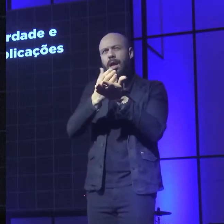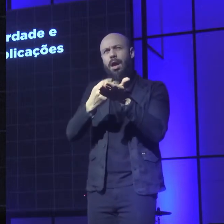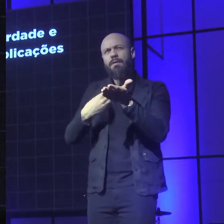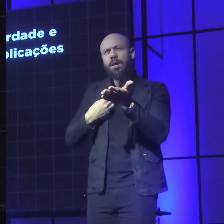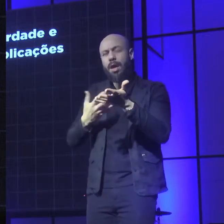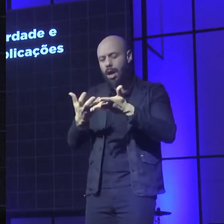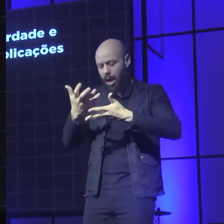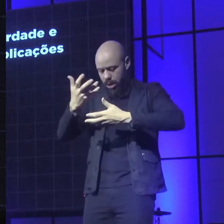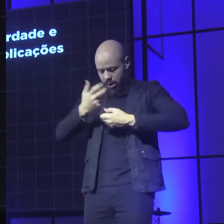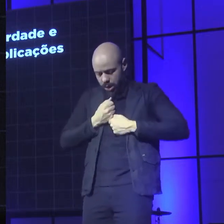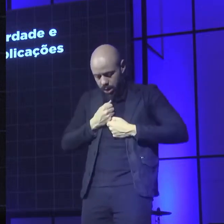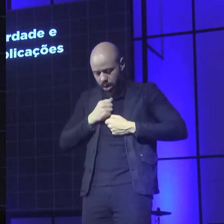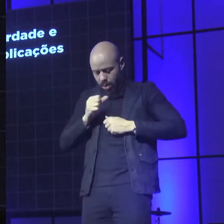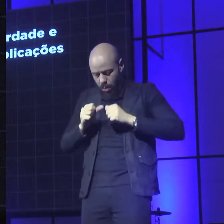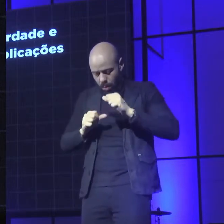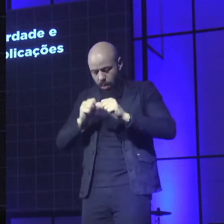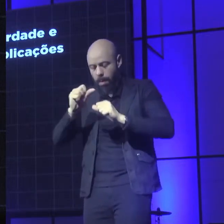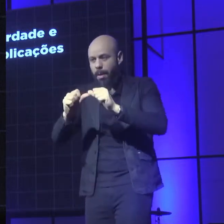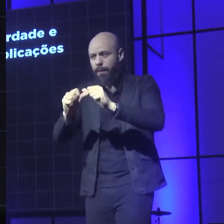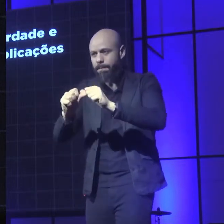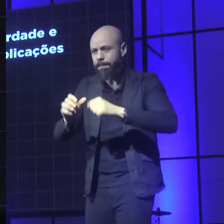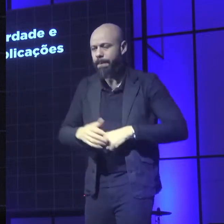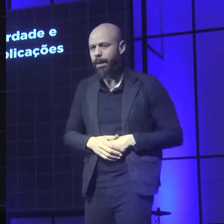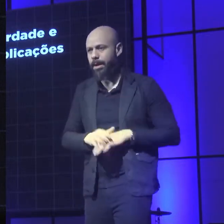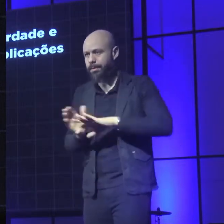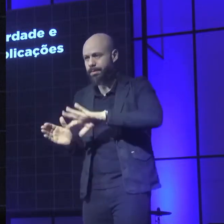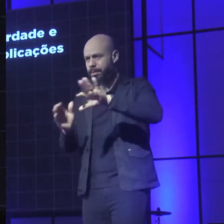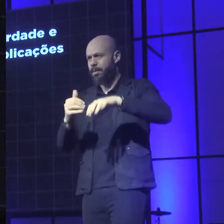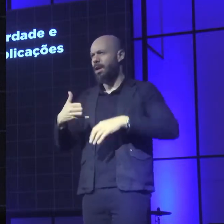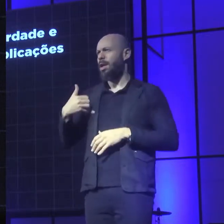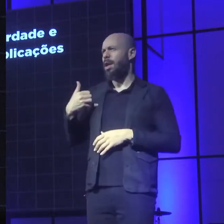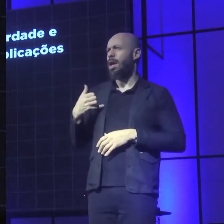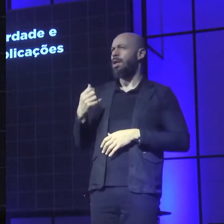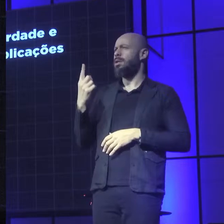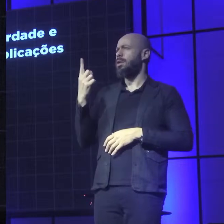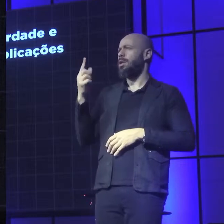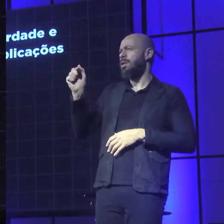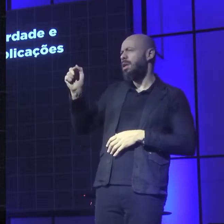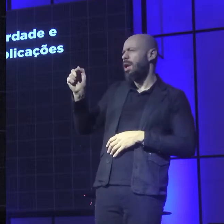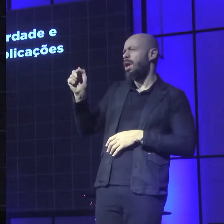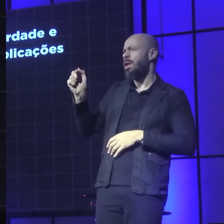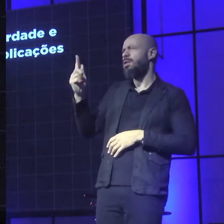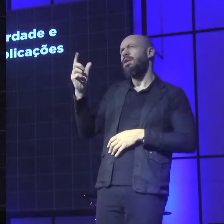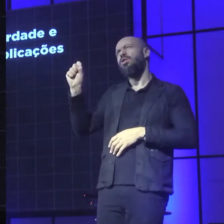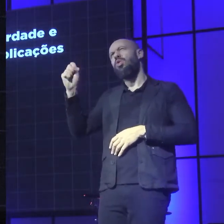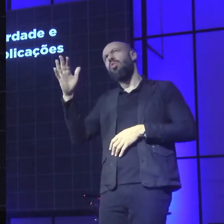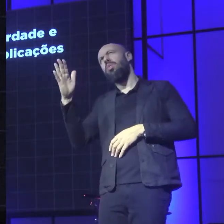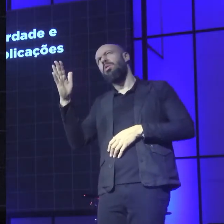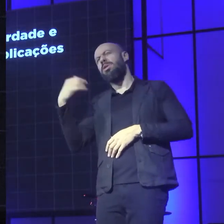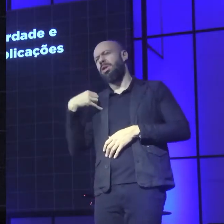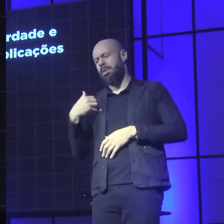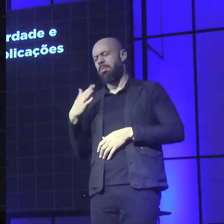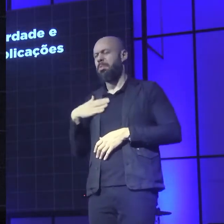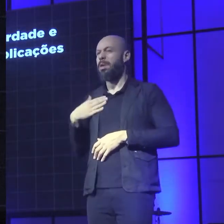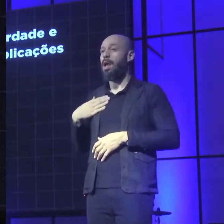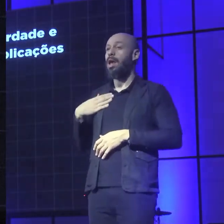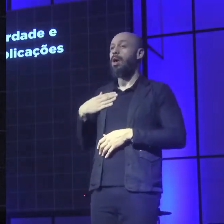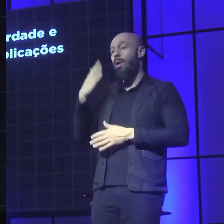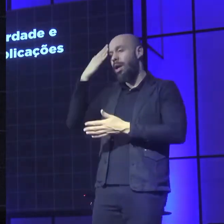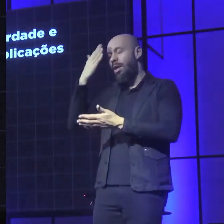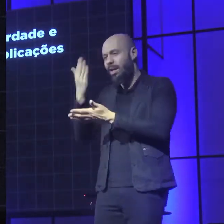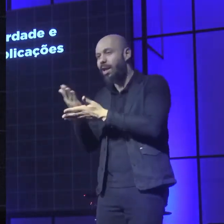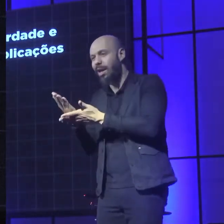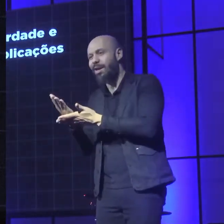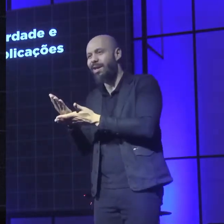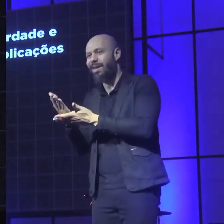conhecia Jesus com 17 para 18 anos, e mudou a minha vida lá atrás, de um menino, filho de crente, filho